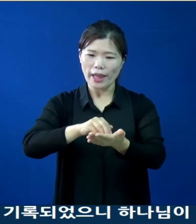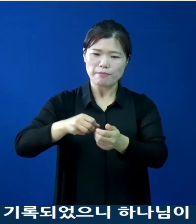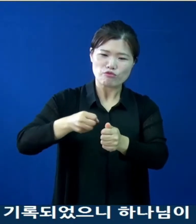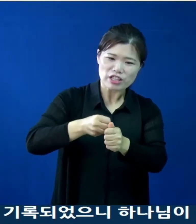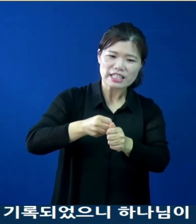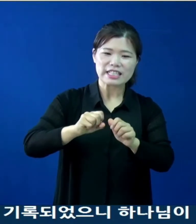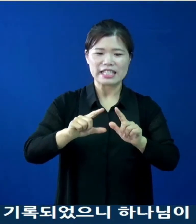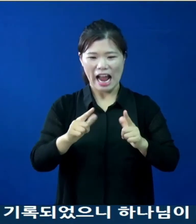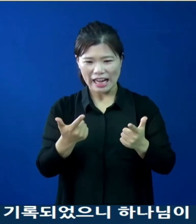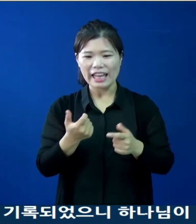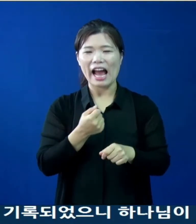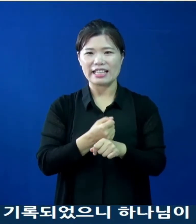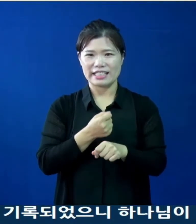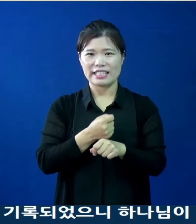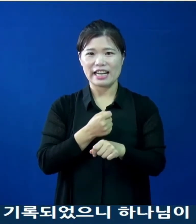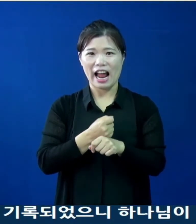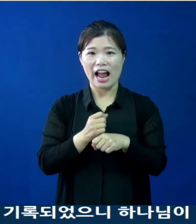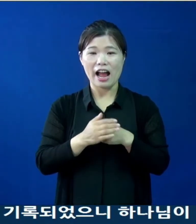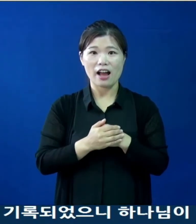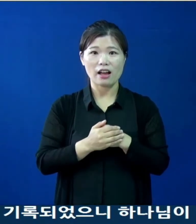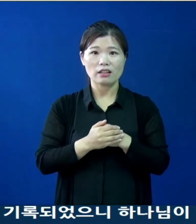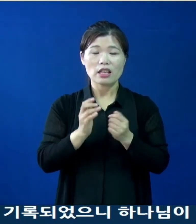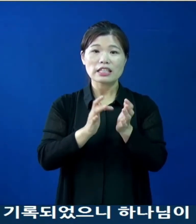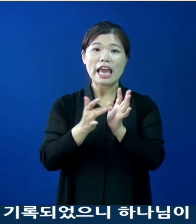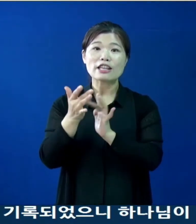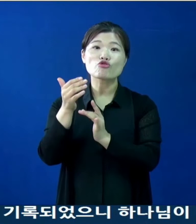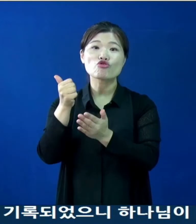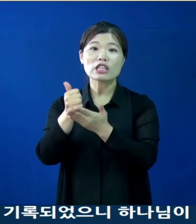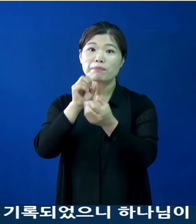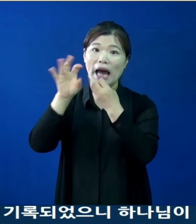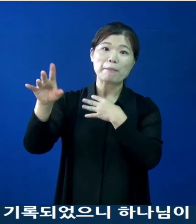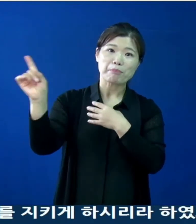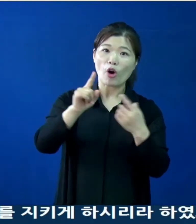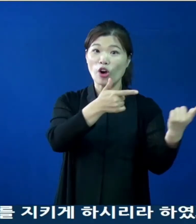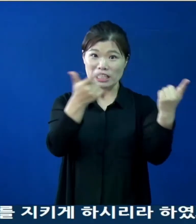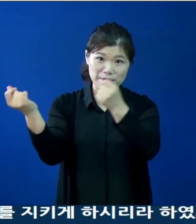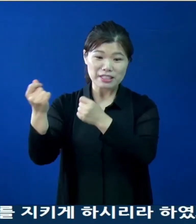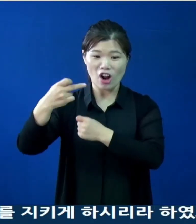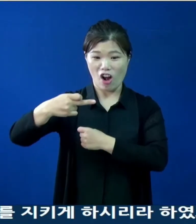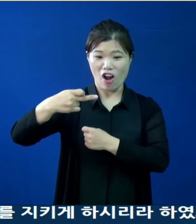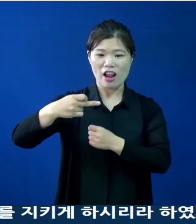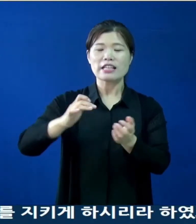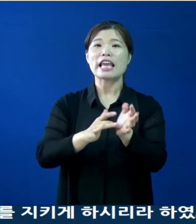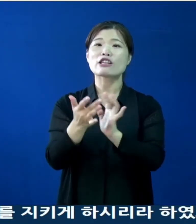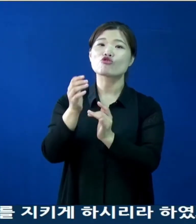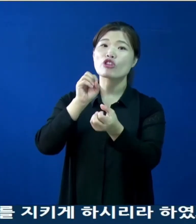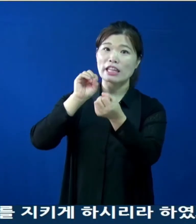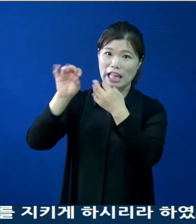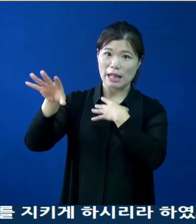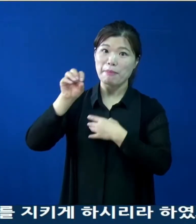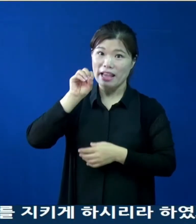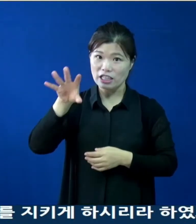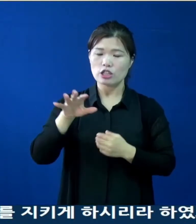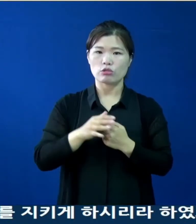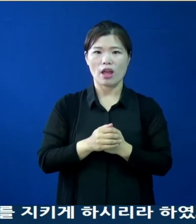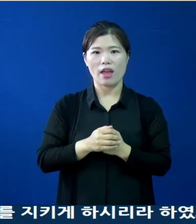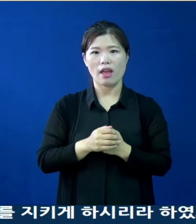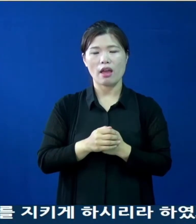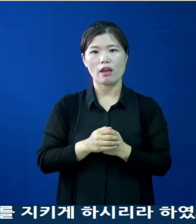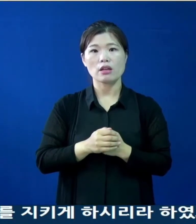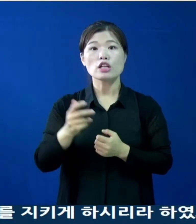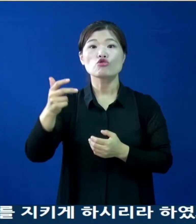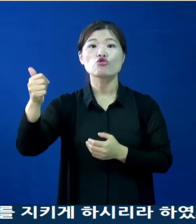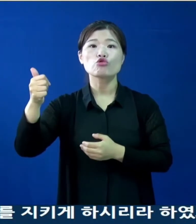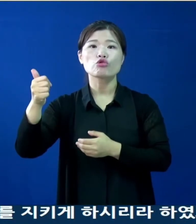하시리라 하였느니라. 예수님 뭐라고 답변했는지 보십시다. 12절 같이 읽습니다. 예수께서 대답하여 이르시되